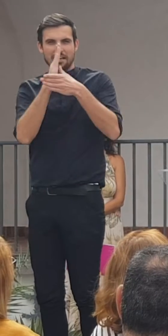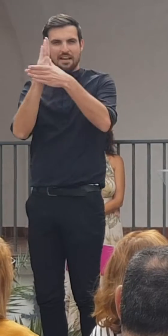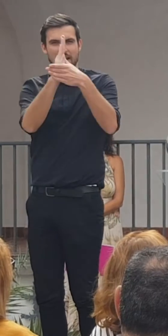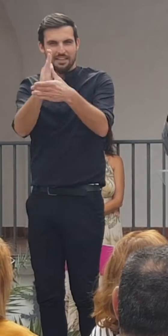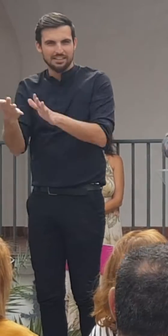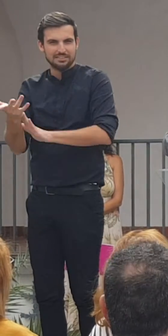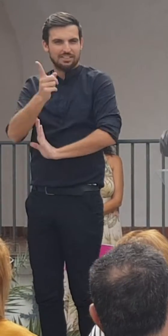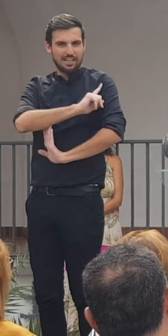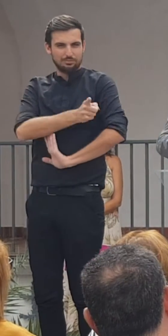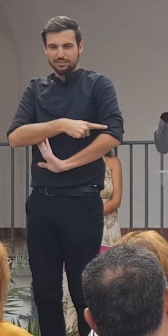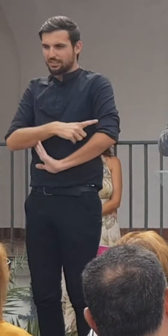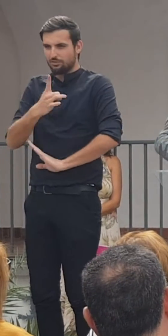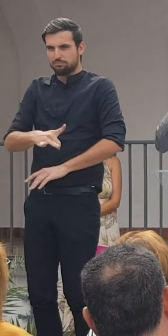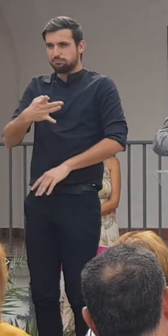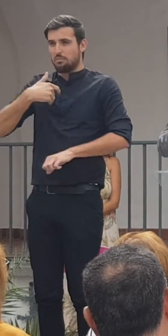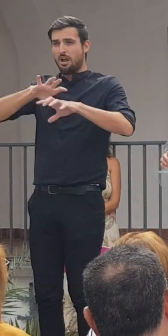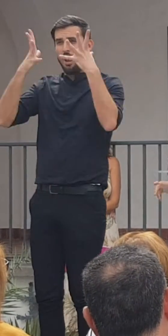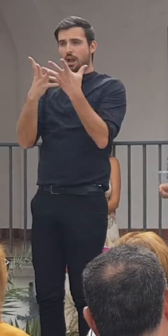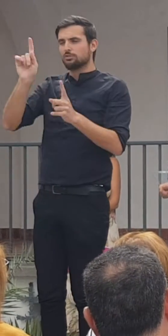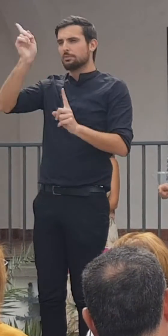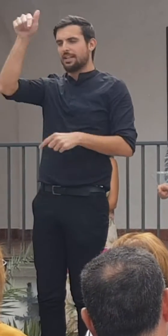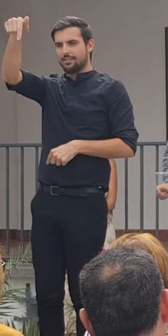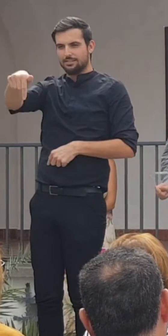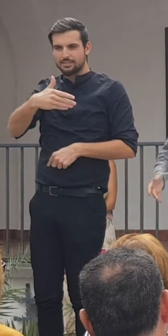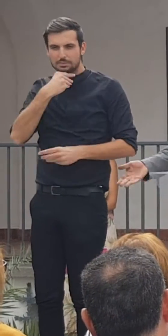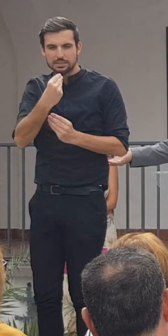expresión deportiva que solo se produce en el mundo en las palmas de la Canaria.